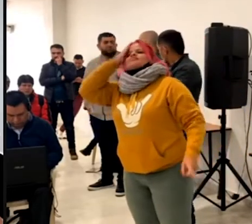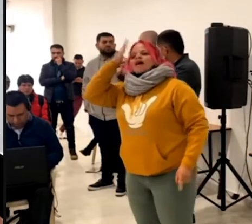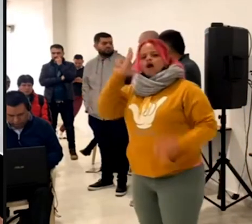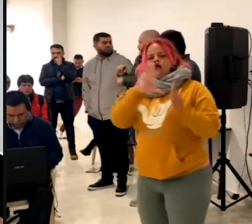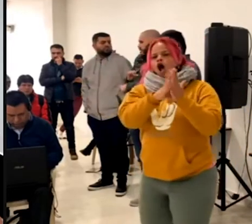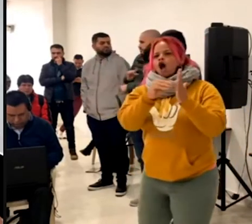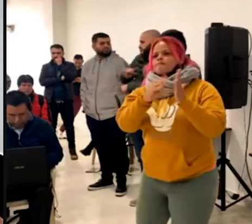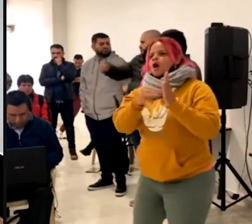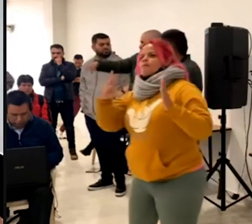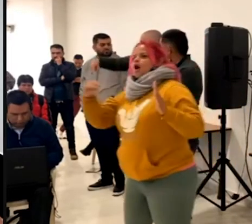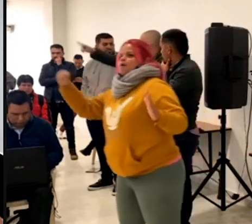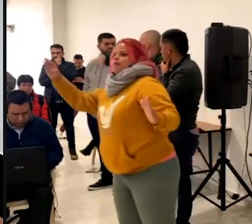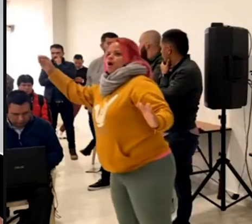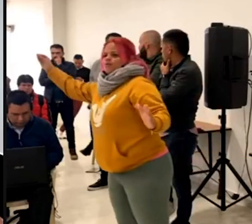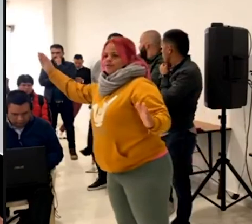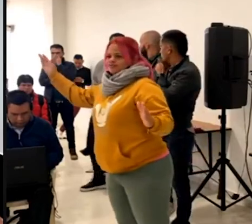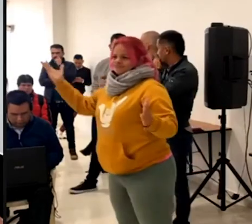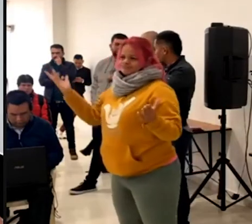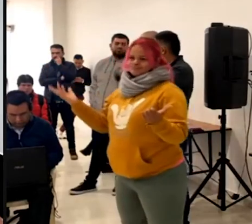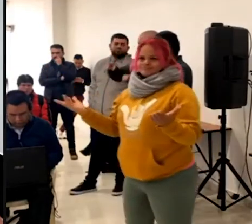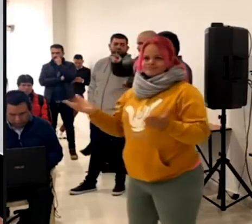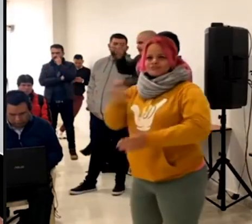la comunidad